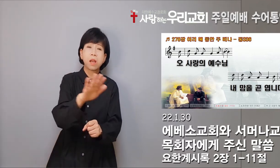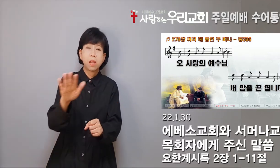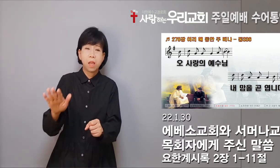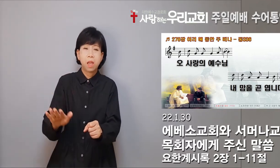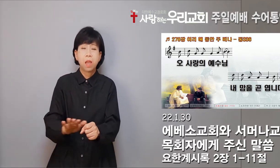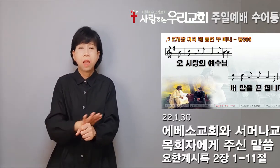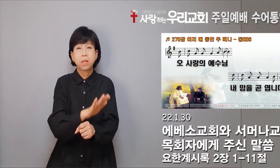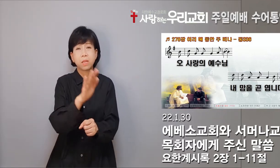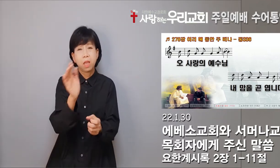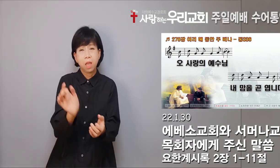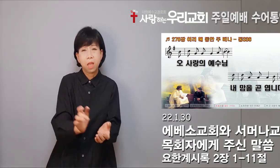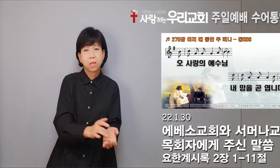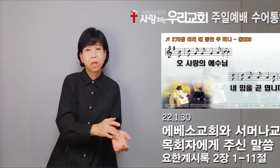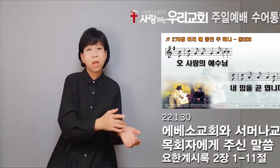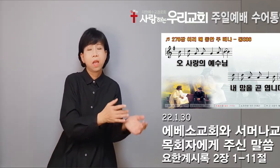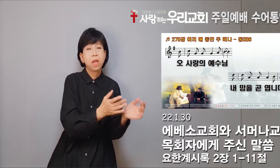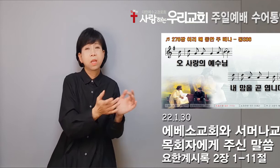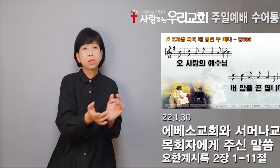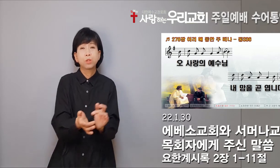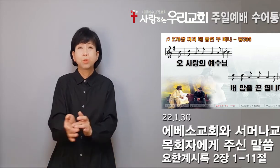사랑의 예수님